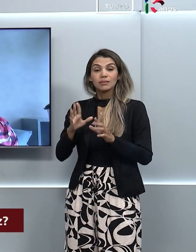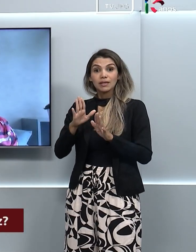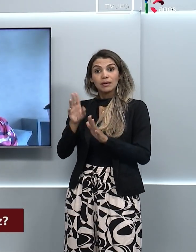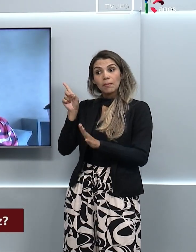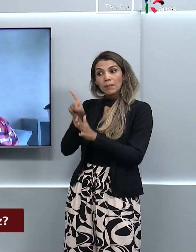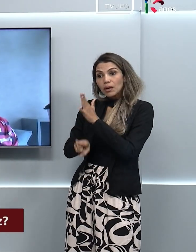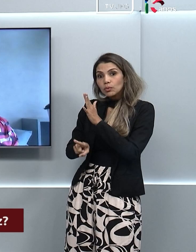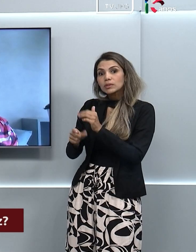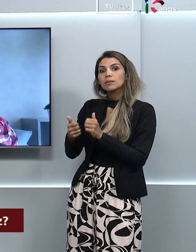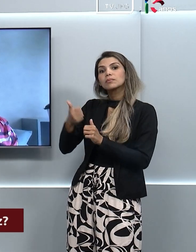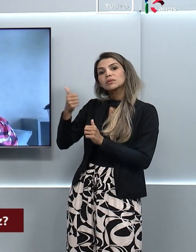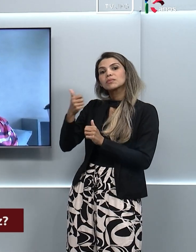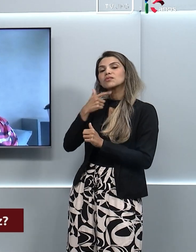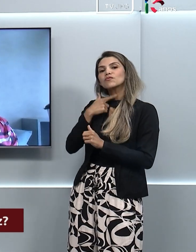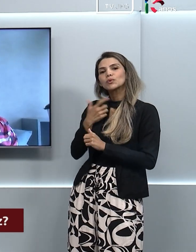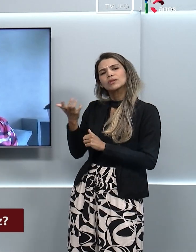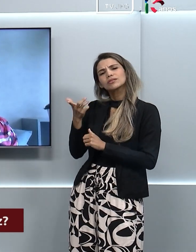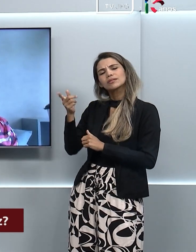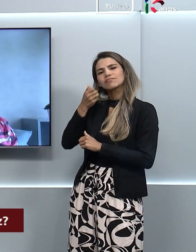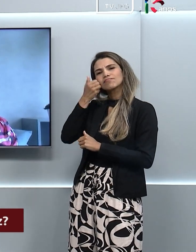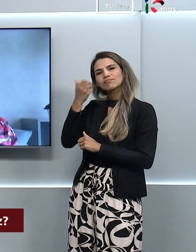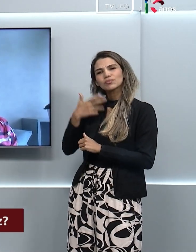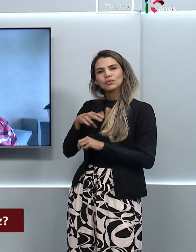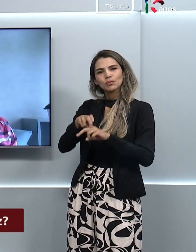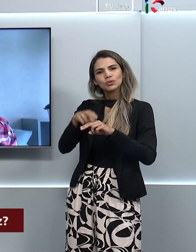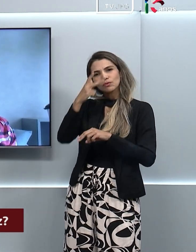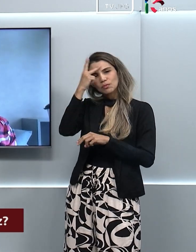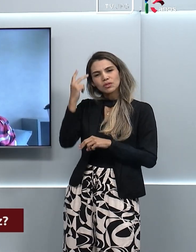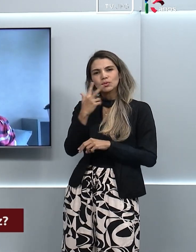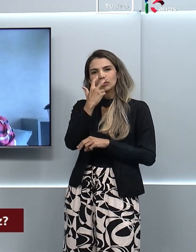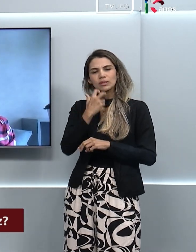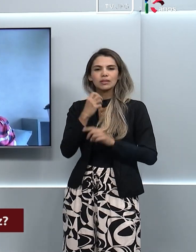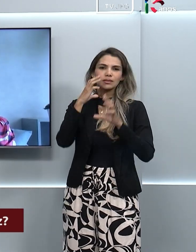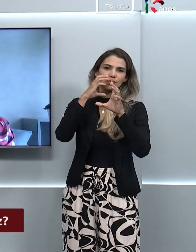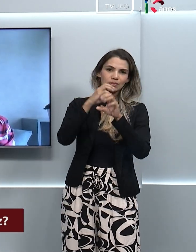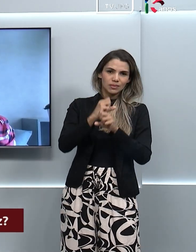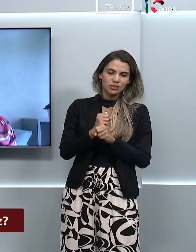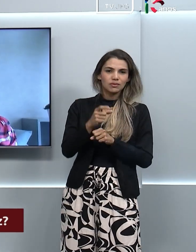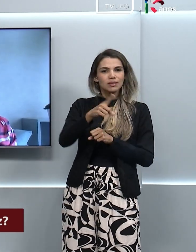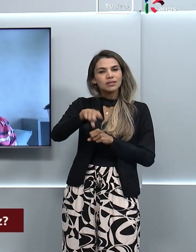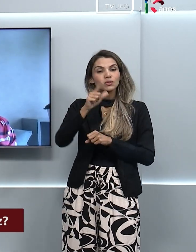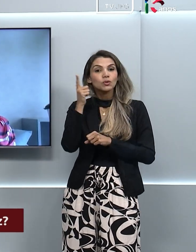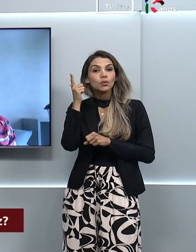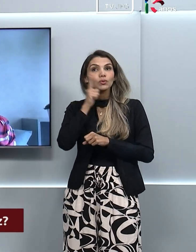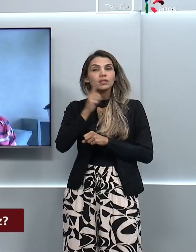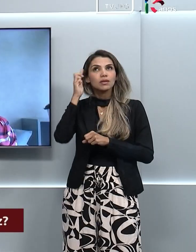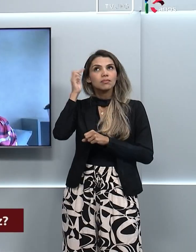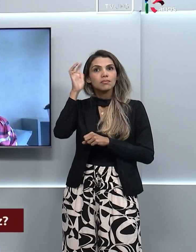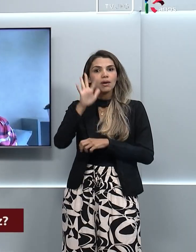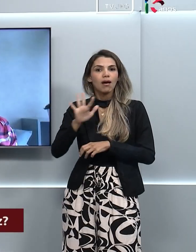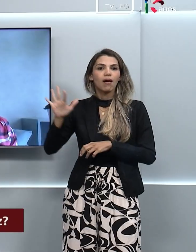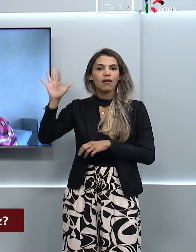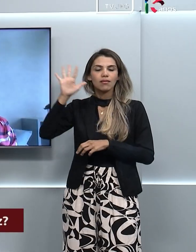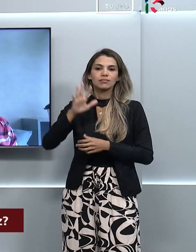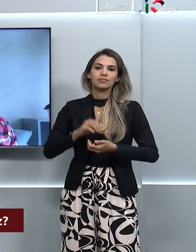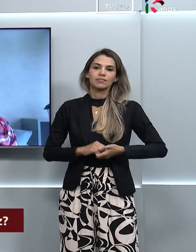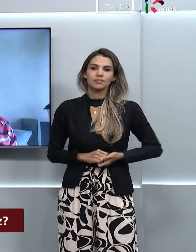ao ponto, eu gostaria que a senhora se descrevesse, pensando no nosso público cego, de baixa visão, para que eles possam nos imaginar enquanto a gente